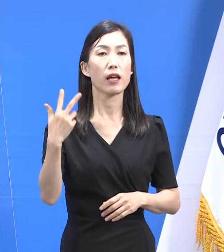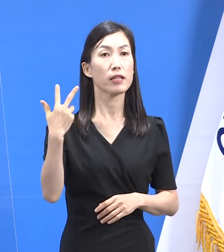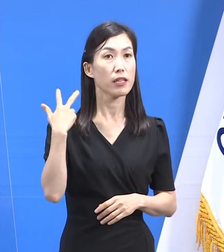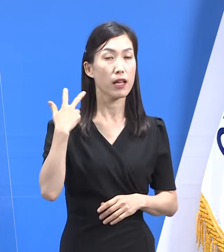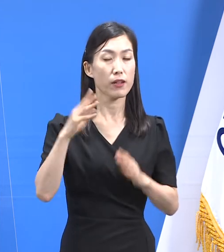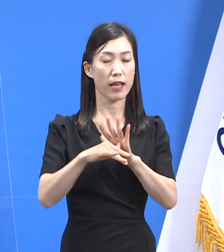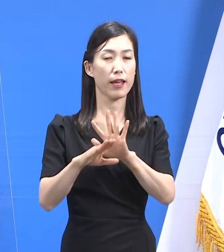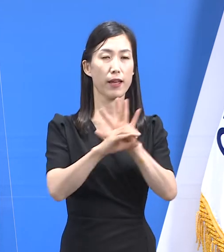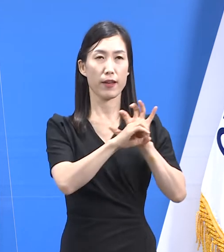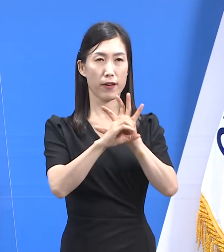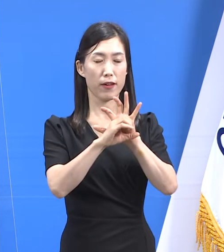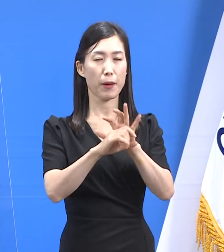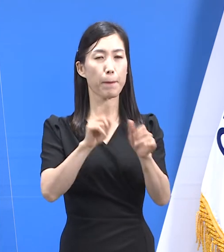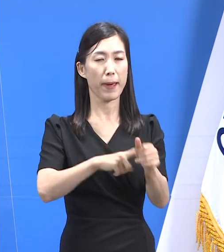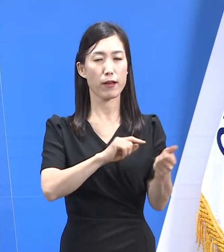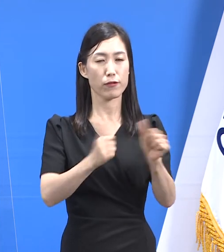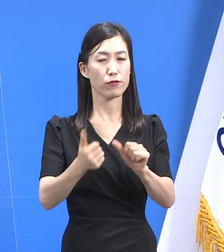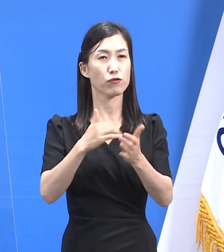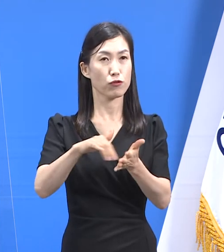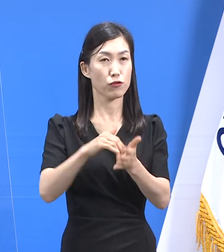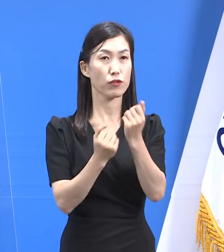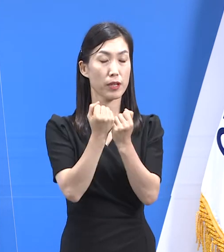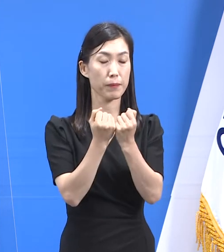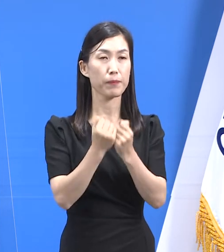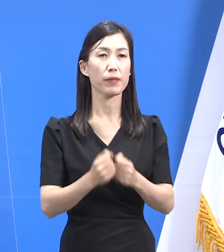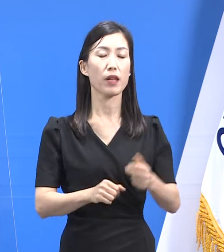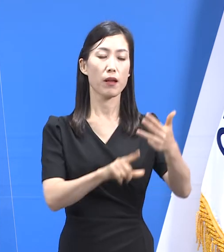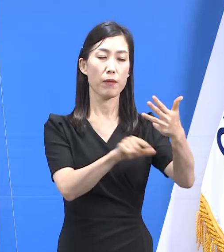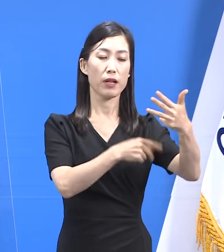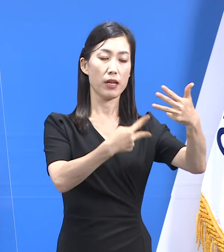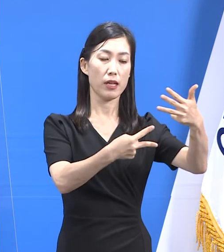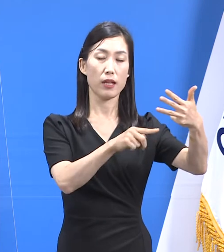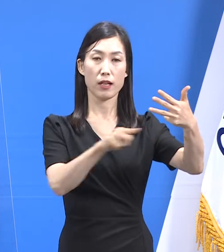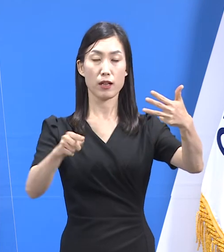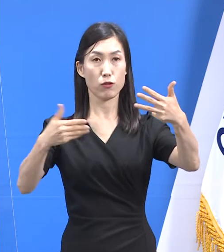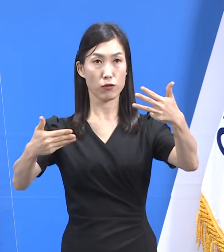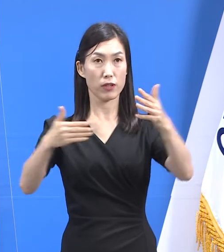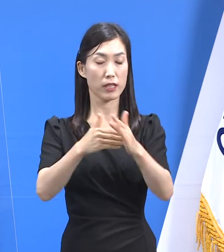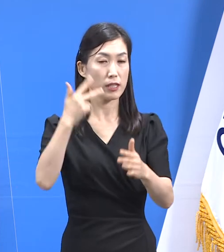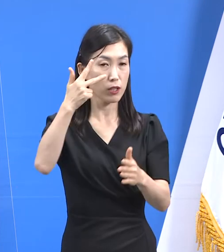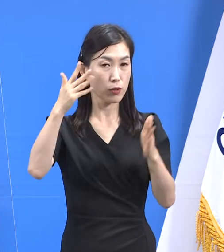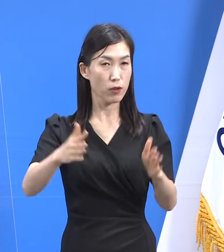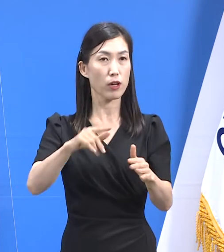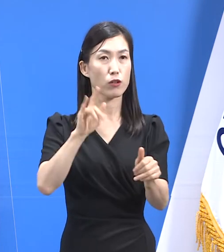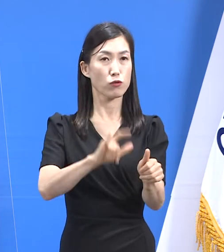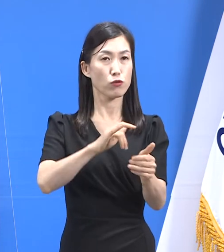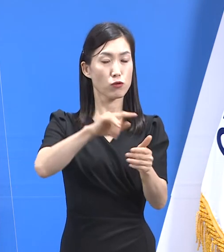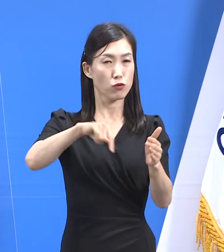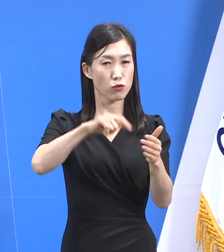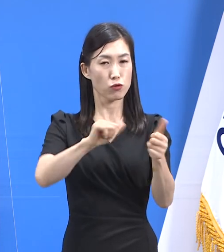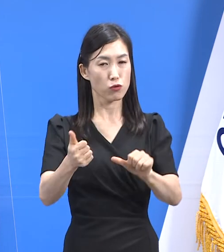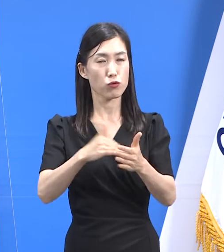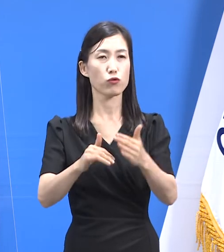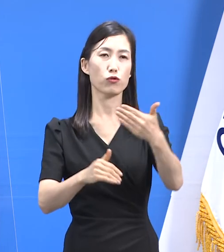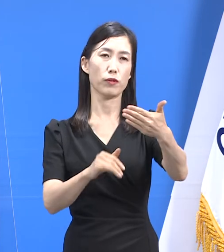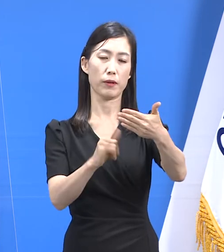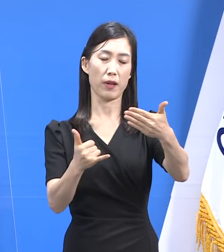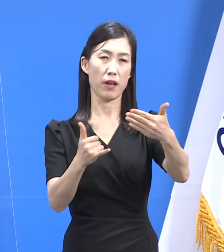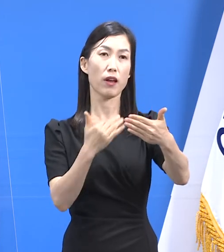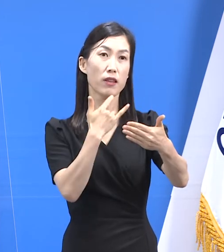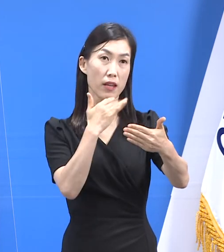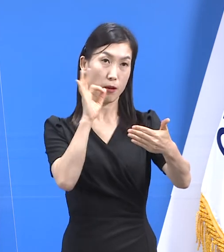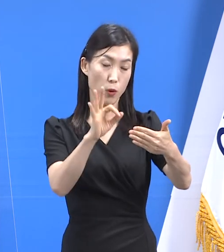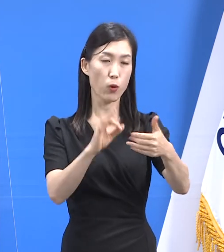지난주 코로나19 사망자 현황입니다. 2일부터 8일까지 한 주간 도내 사망자는 9명입니다.